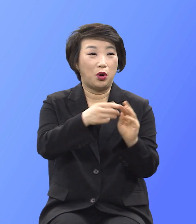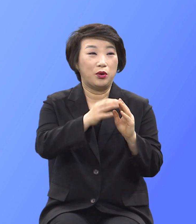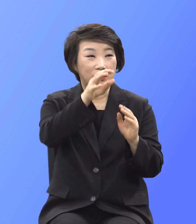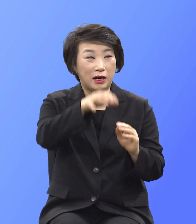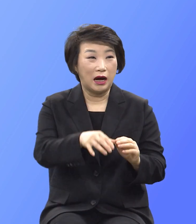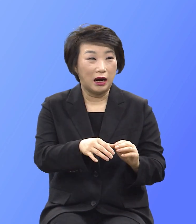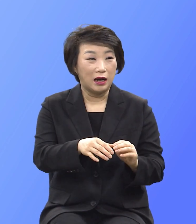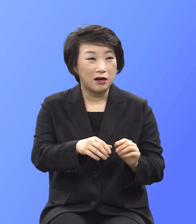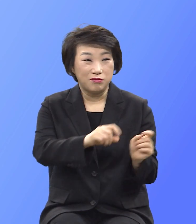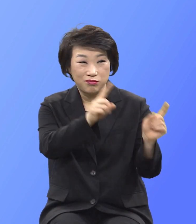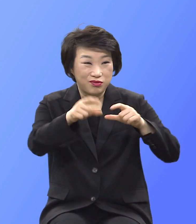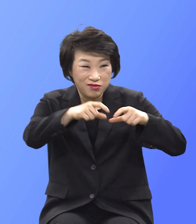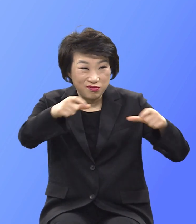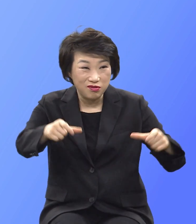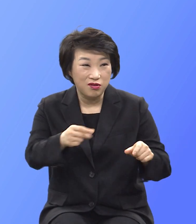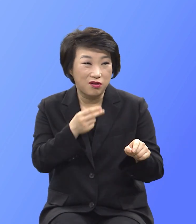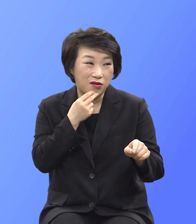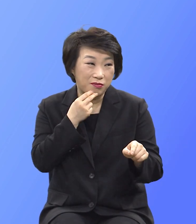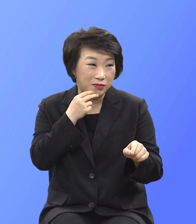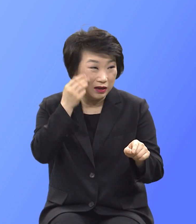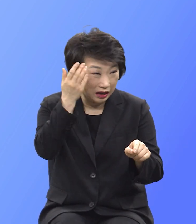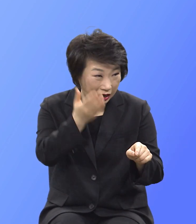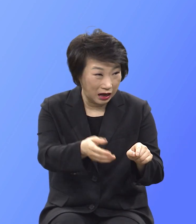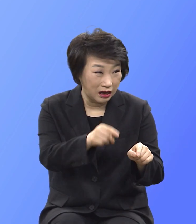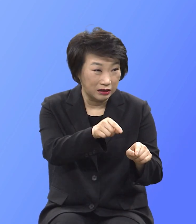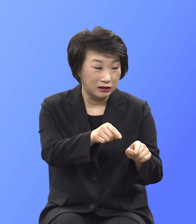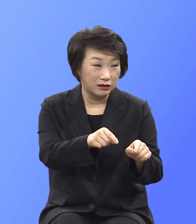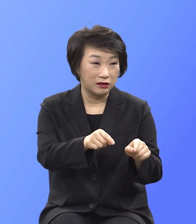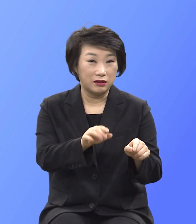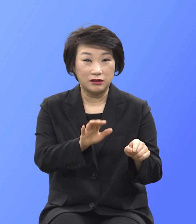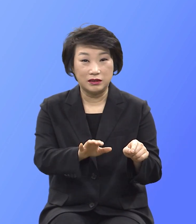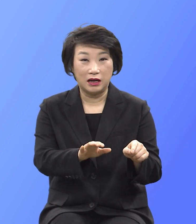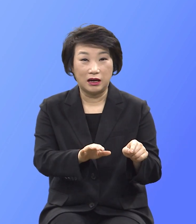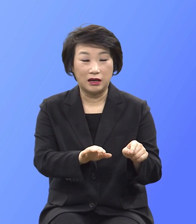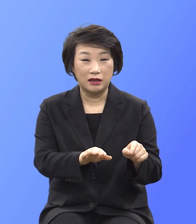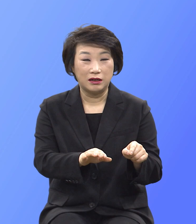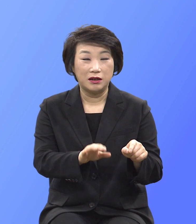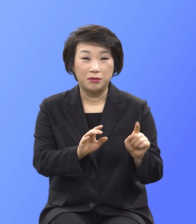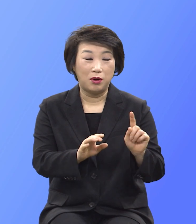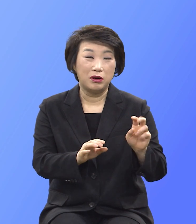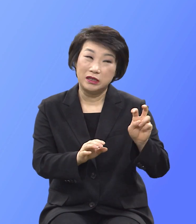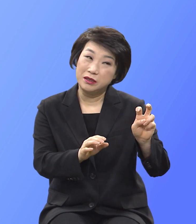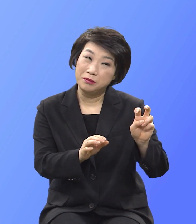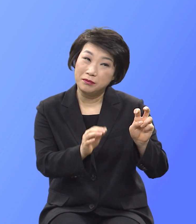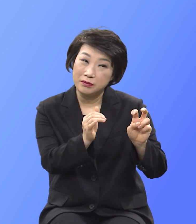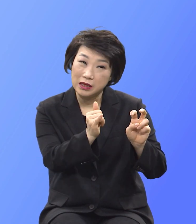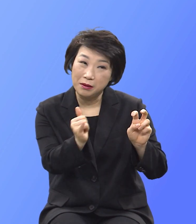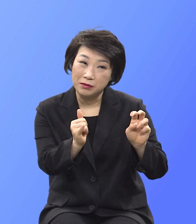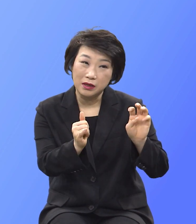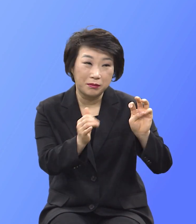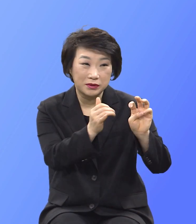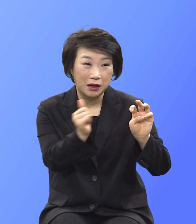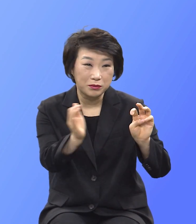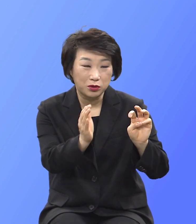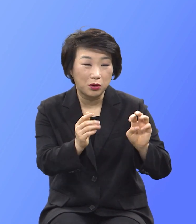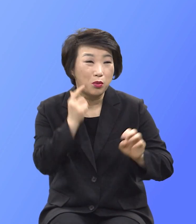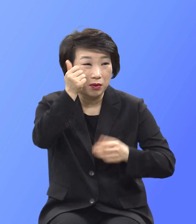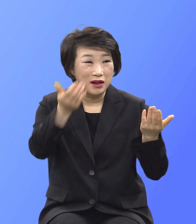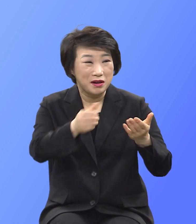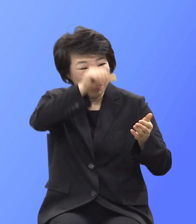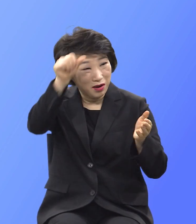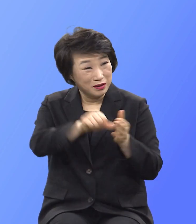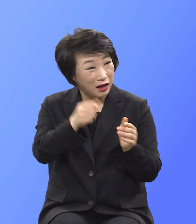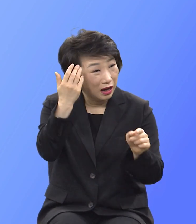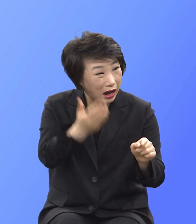교회가 그렇게 부흥 안 되고 그저 20-30명 데리고 목회를 평생